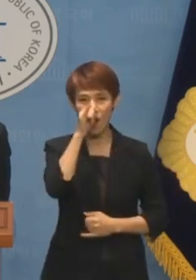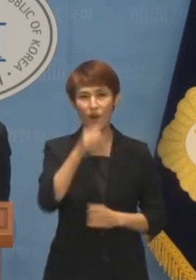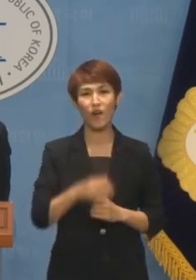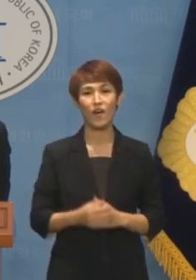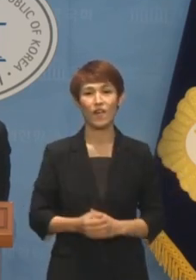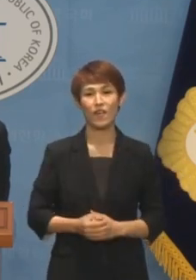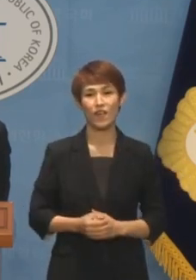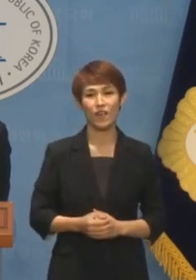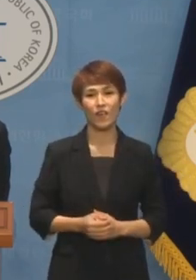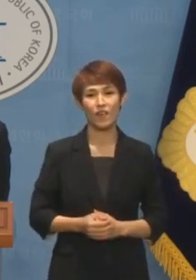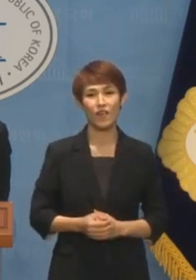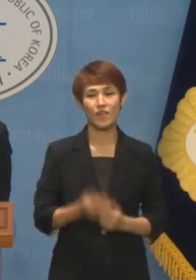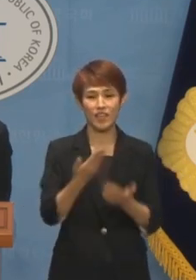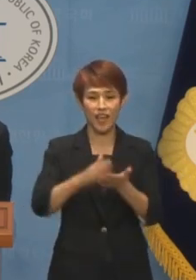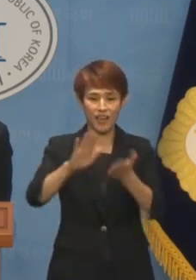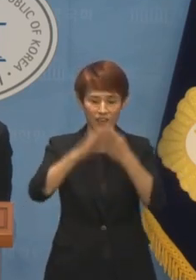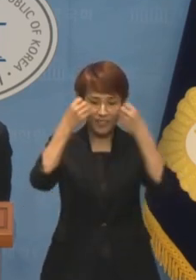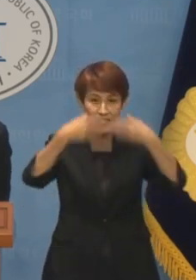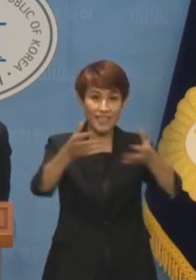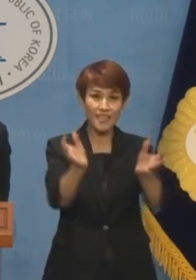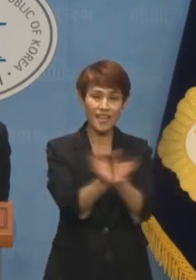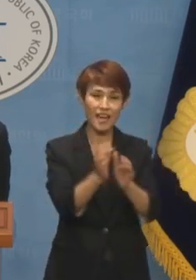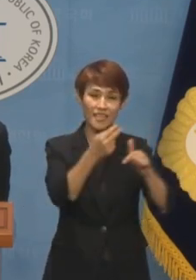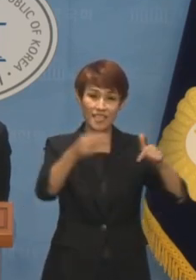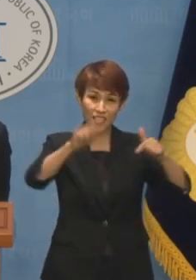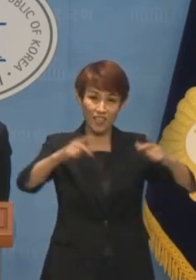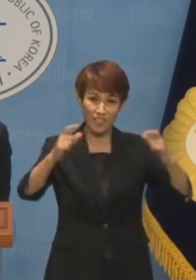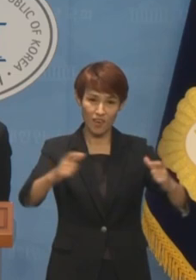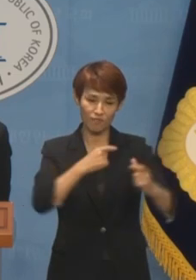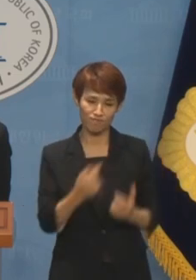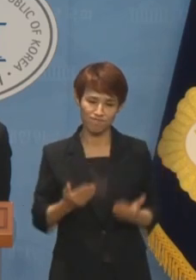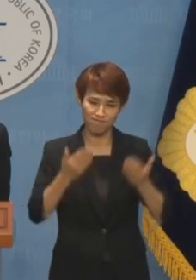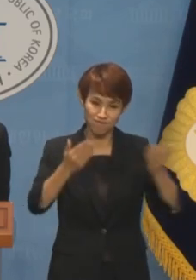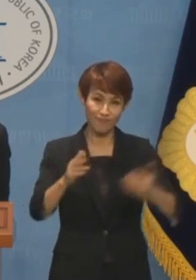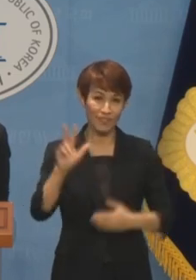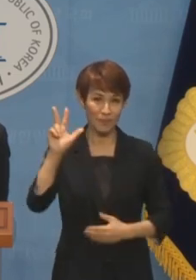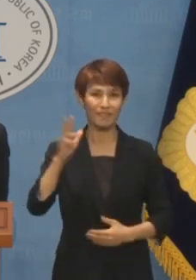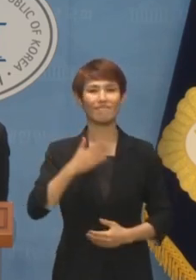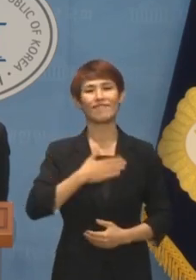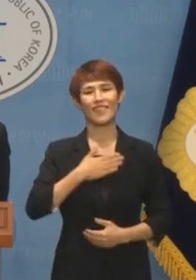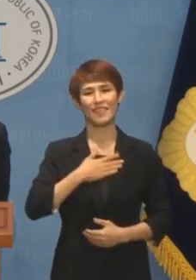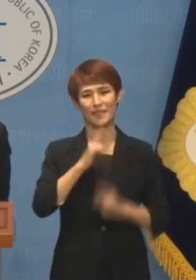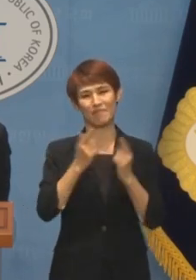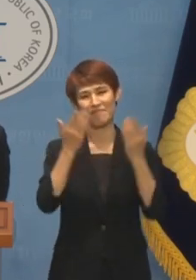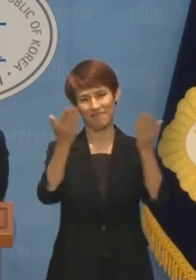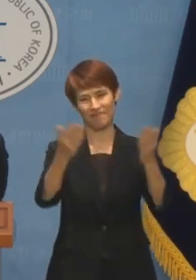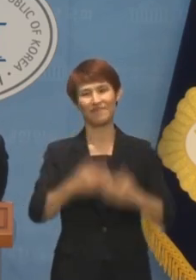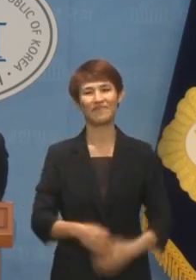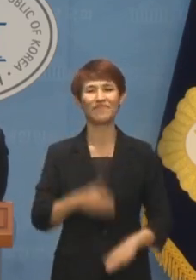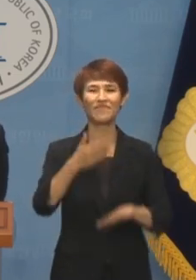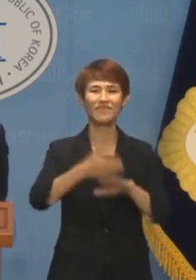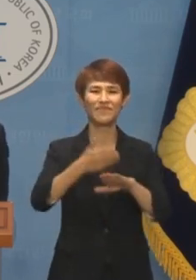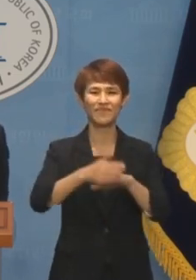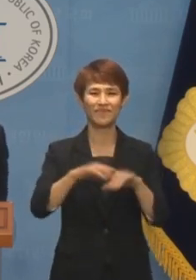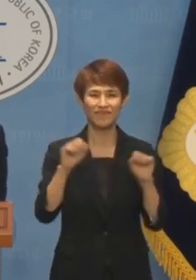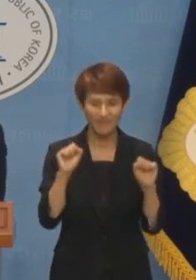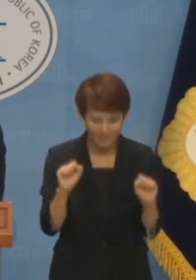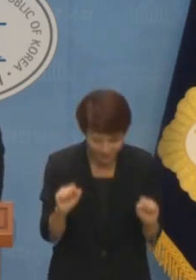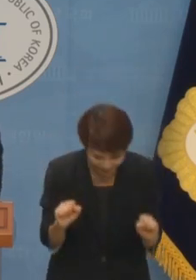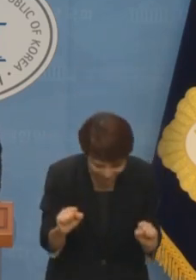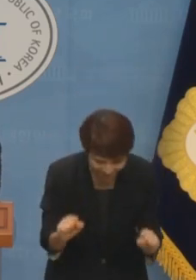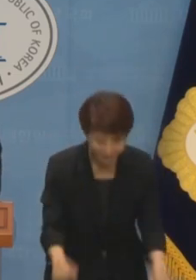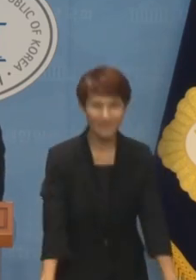앞으로 개혁신당의 인천 지역에 헌신하기를 다짐한 최인철이었습니다. 감사합니다.